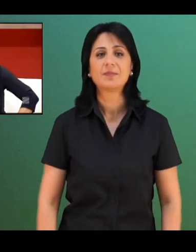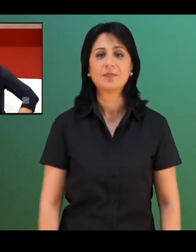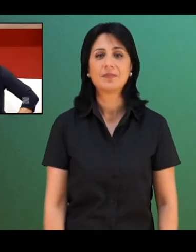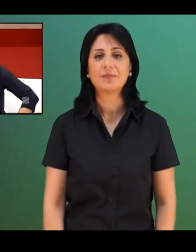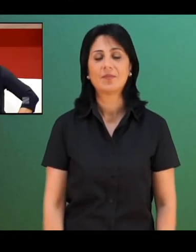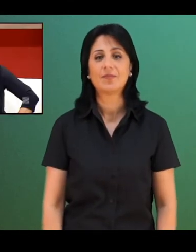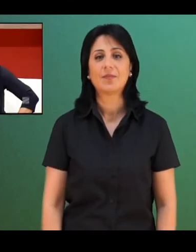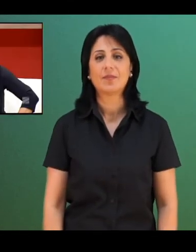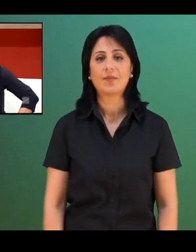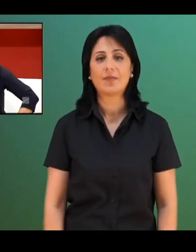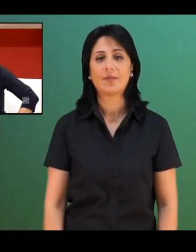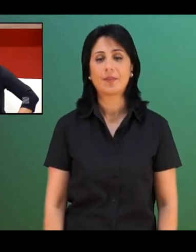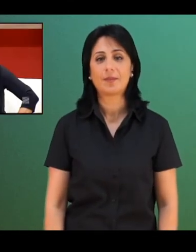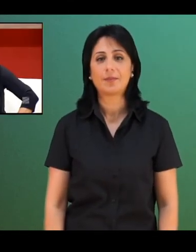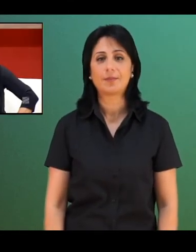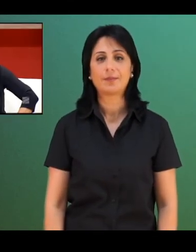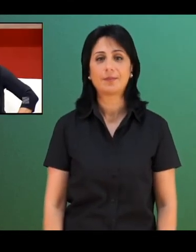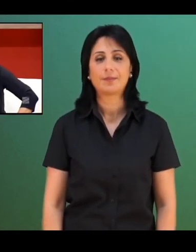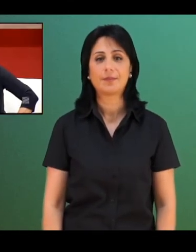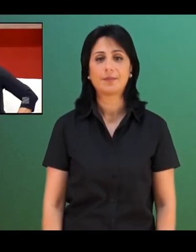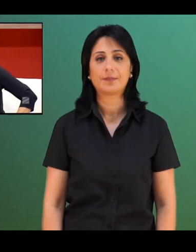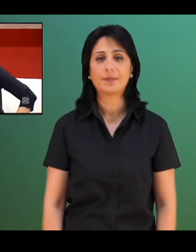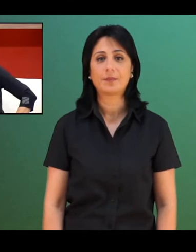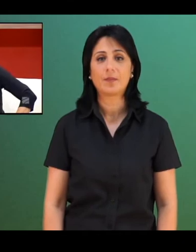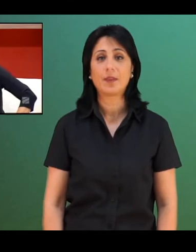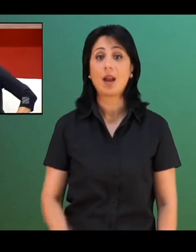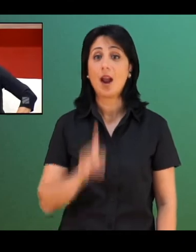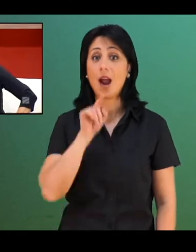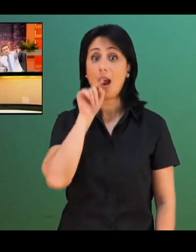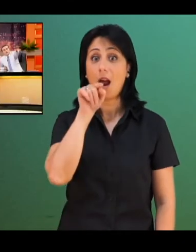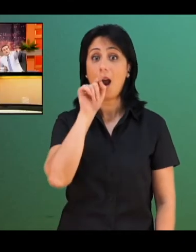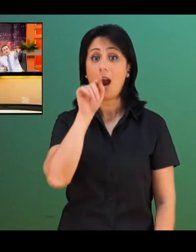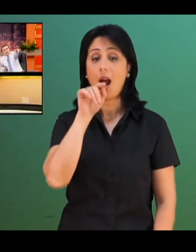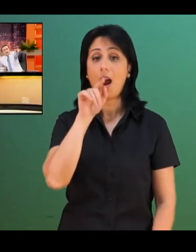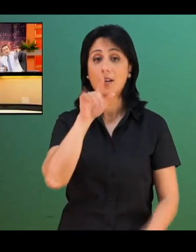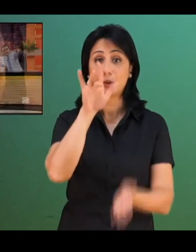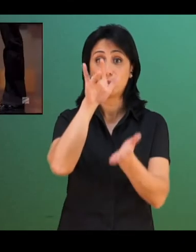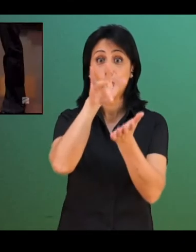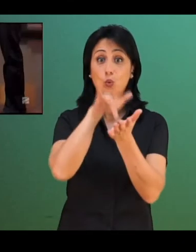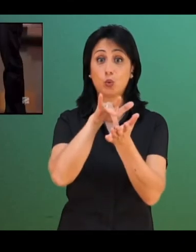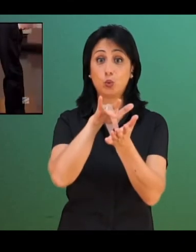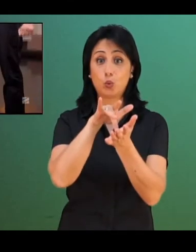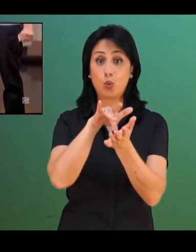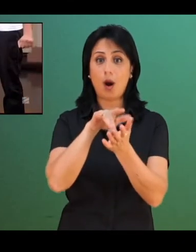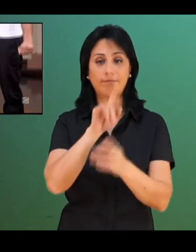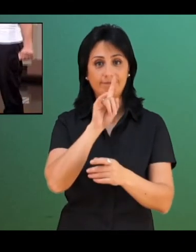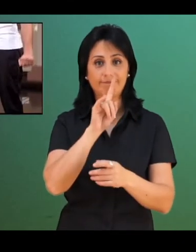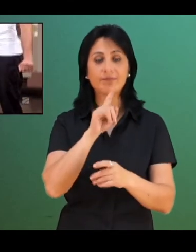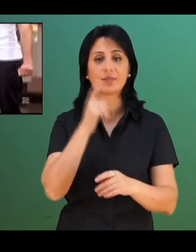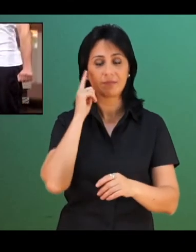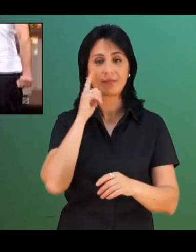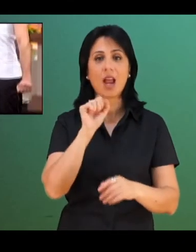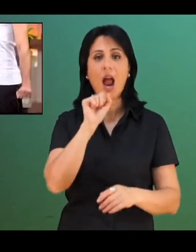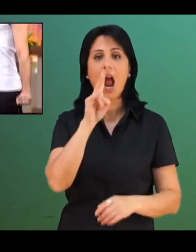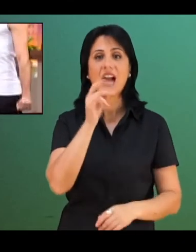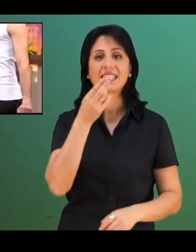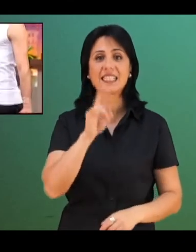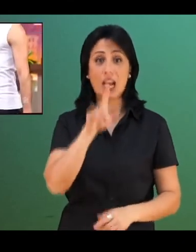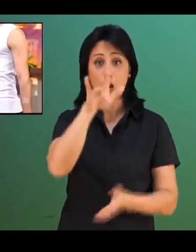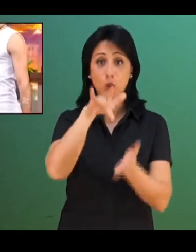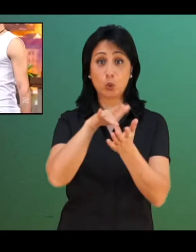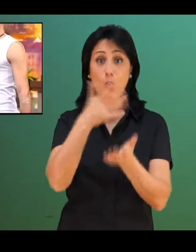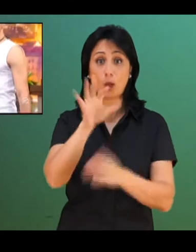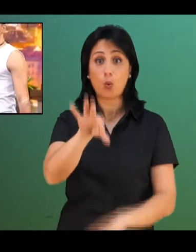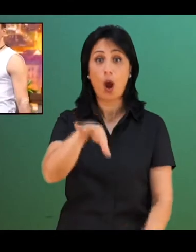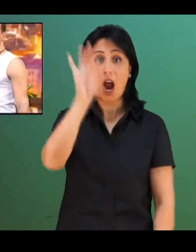ხო, და აი ეს რა ქვია, სხვათაშორის აქცია გვაქვს. შუას თუ ვინმე აირჩევს, საჩუქრად მოყვება აქეთა მიშა.